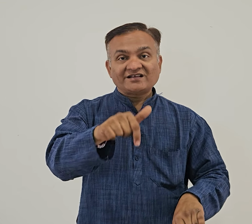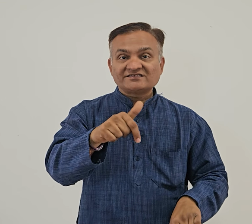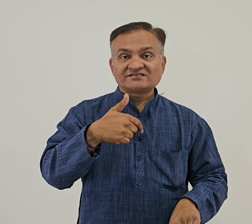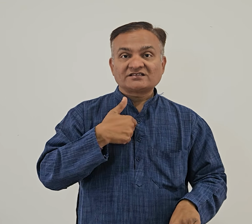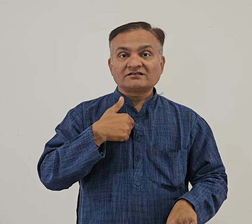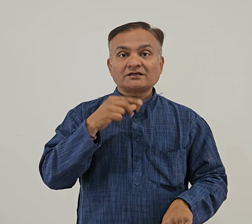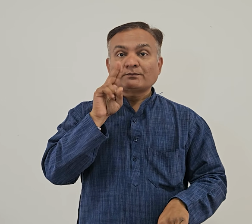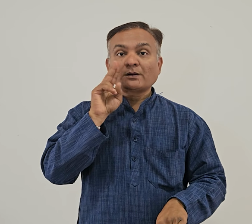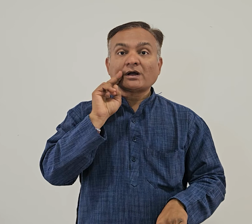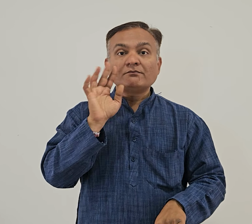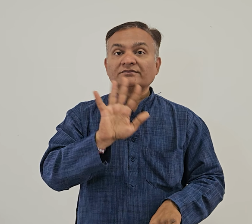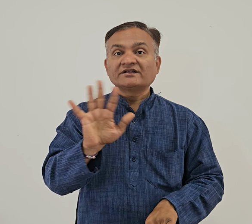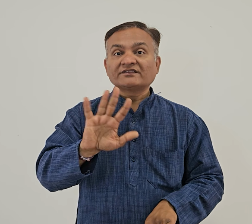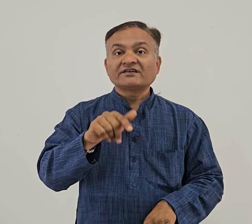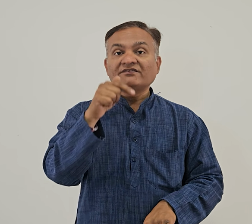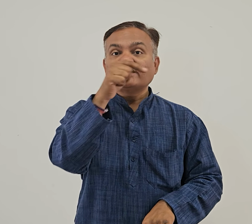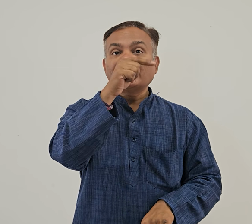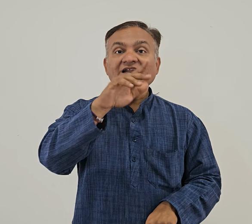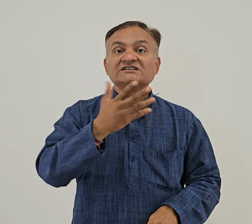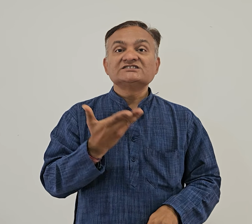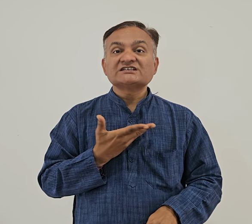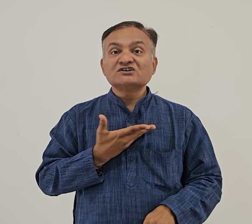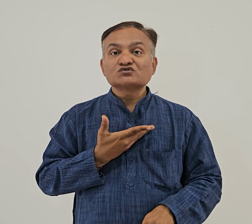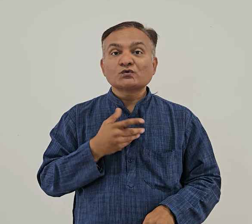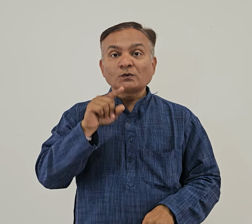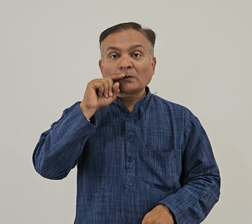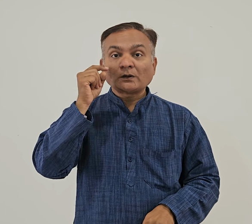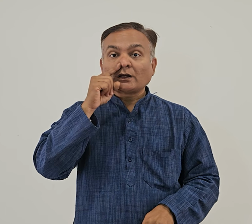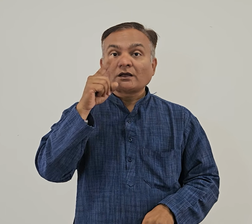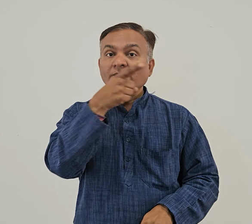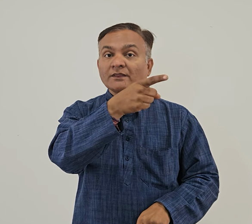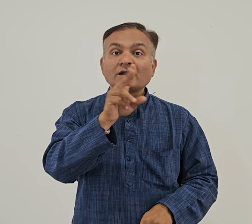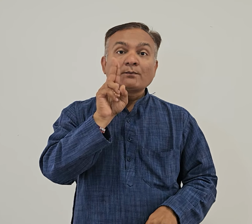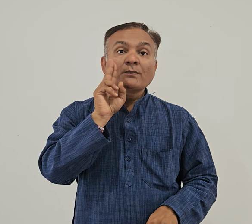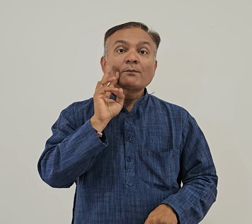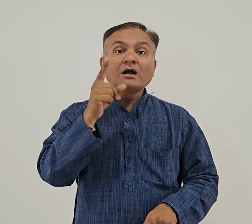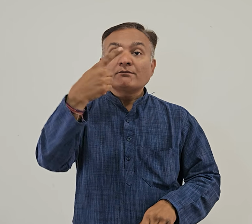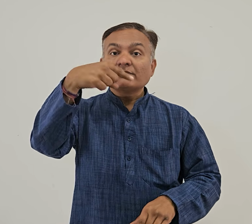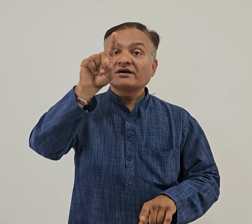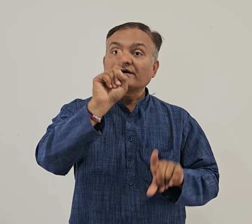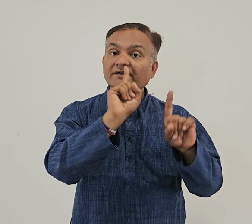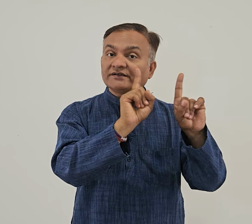મટ્યા ને તારા સાસુ તારા સસરા એ તારા ખરા મા બાપ છે.